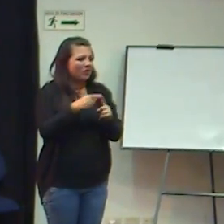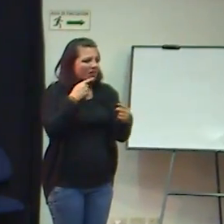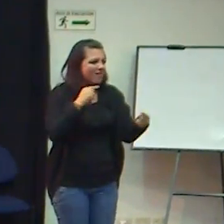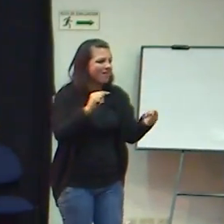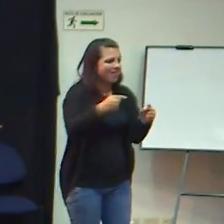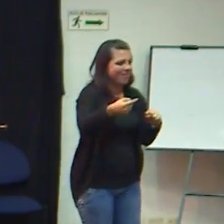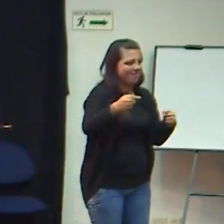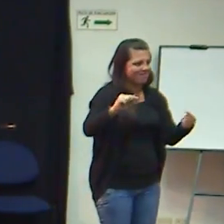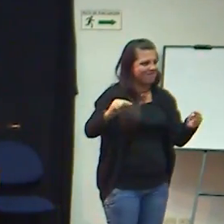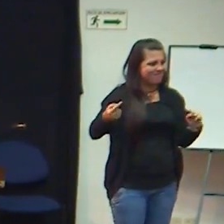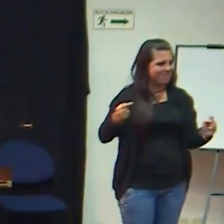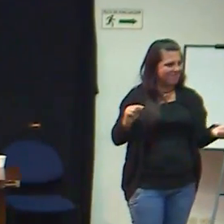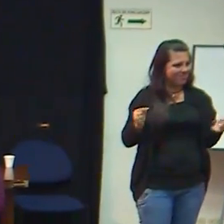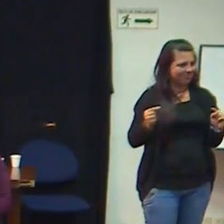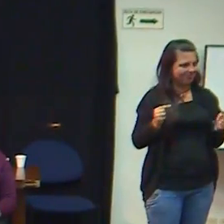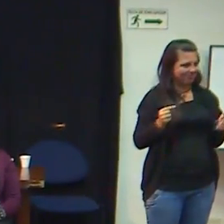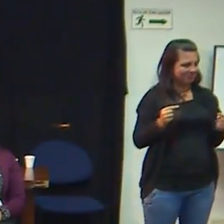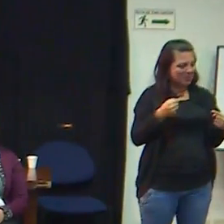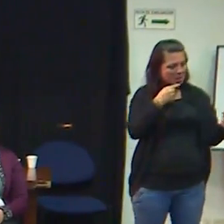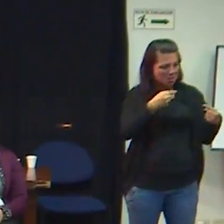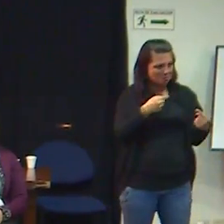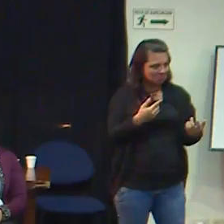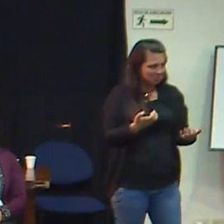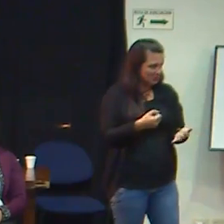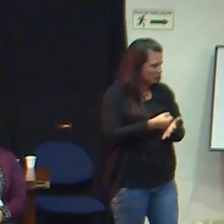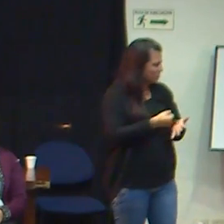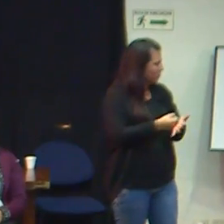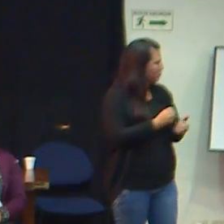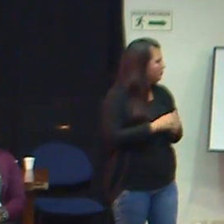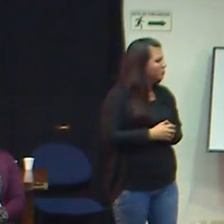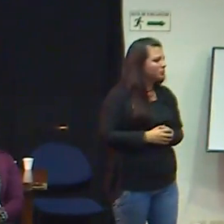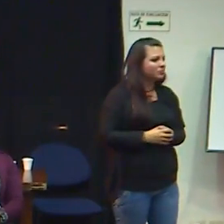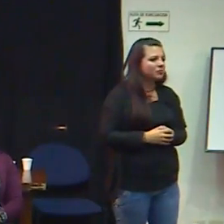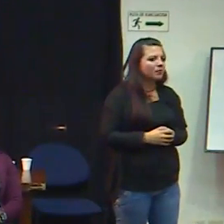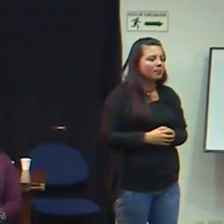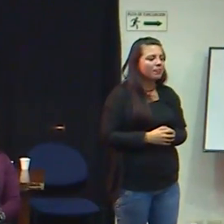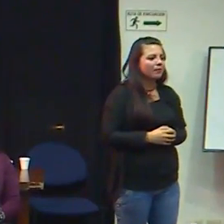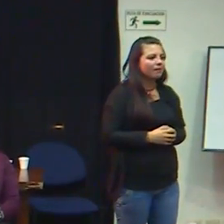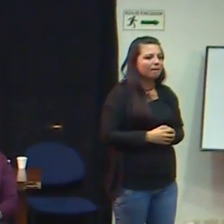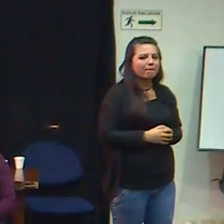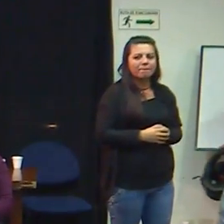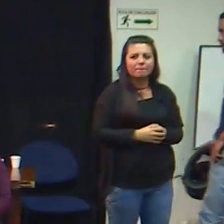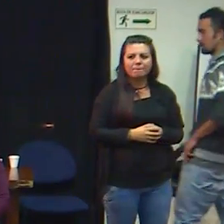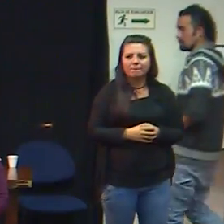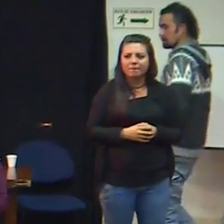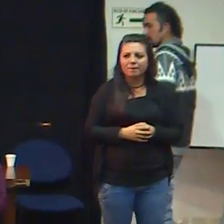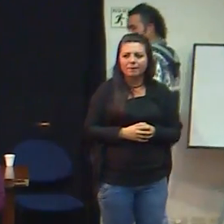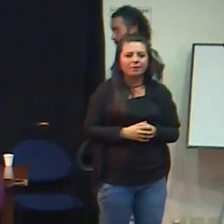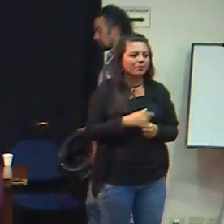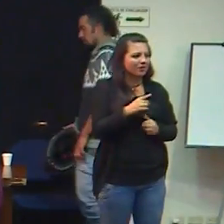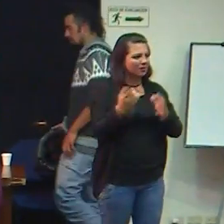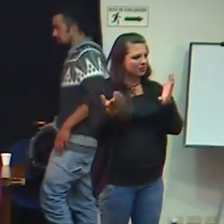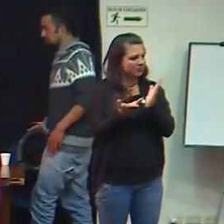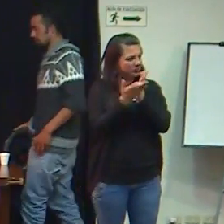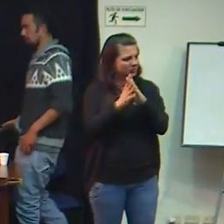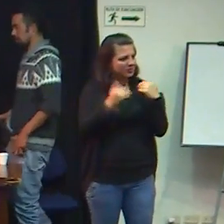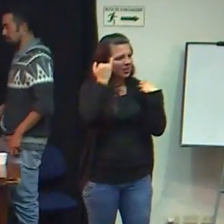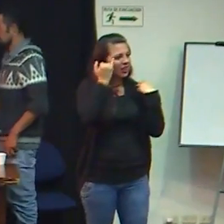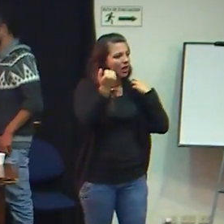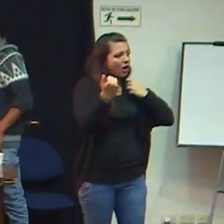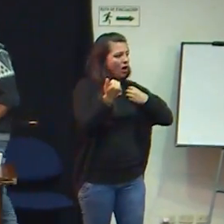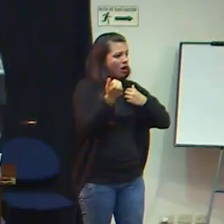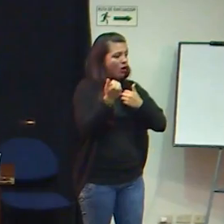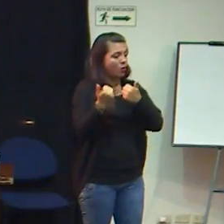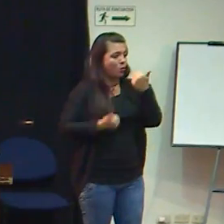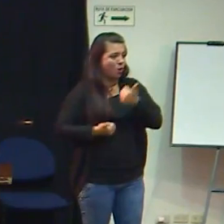conversado y muy desde los diálogos, nos estamos, digamos que la iniciativa de las estudiantes es que los